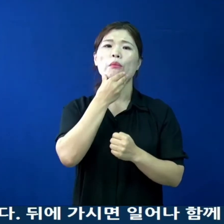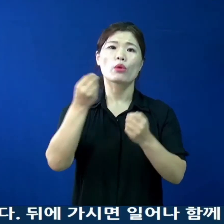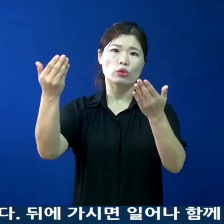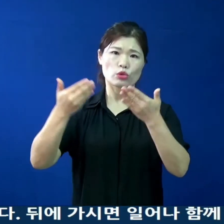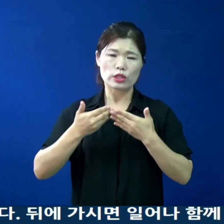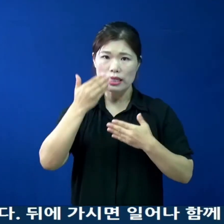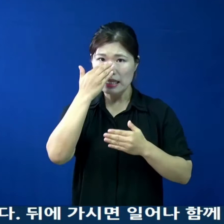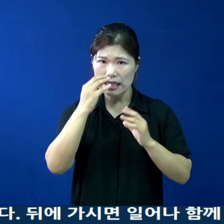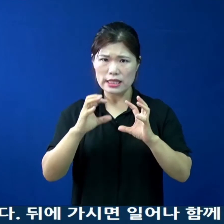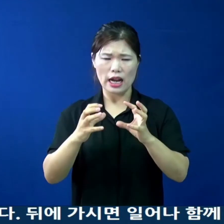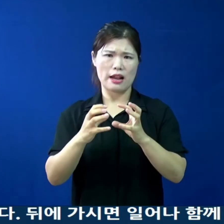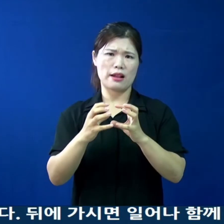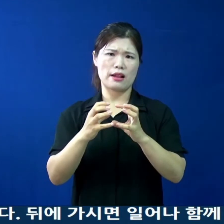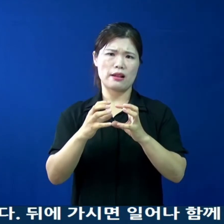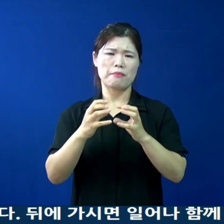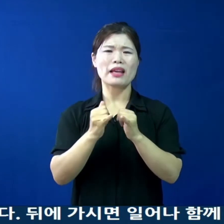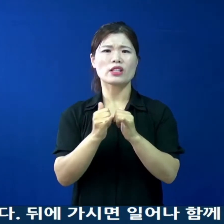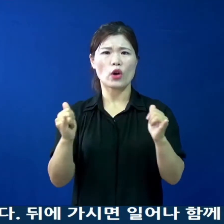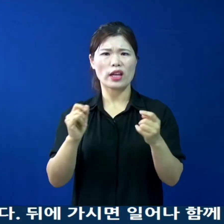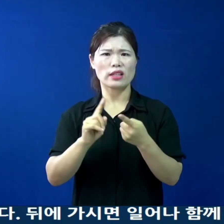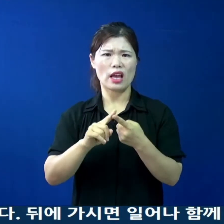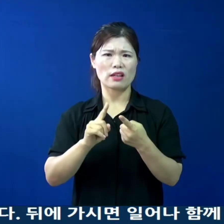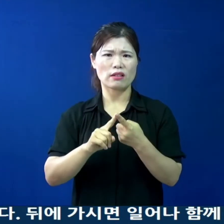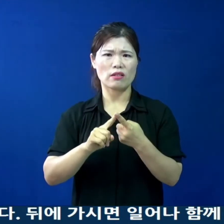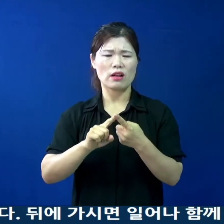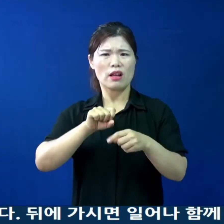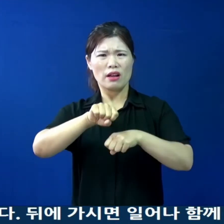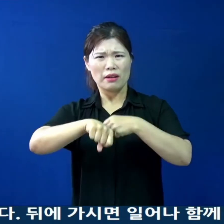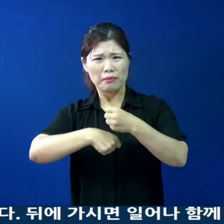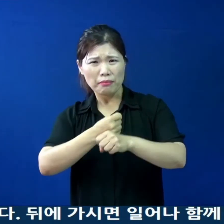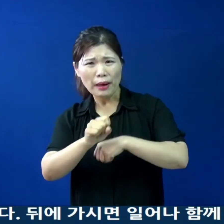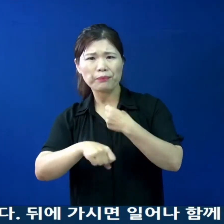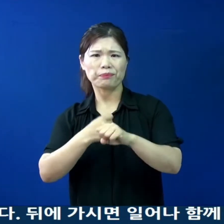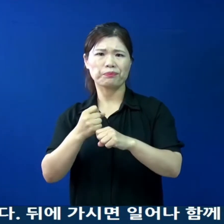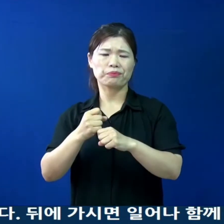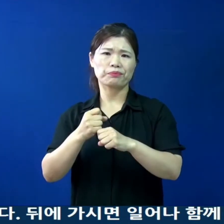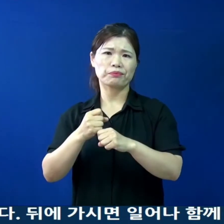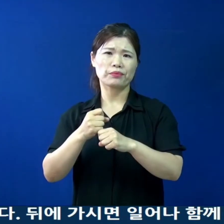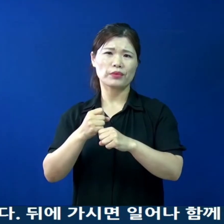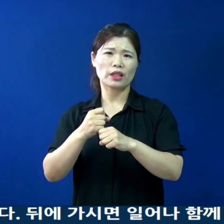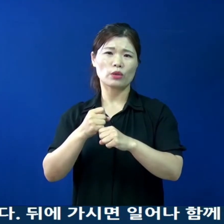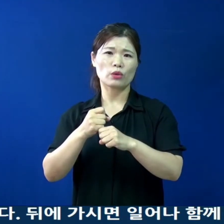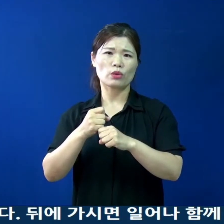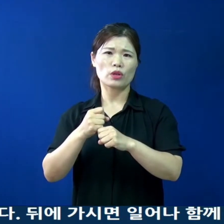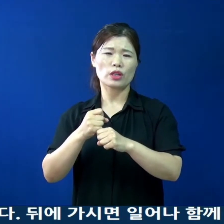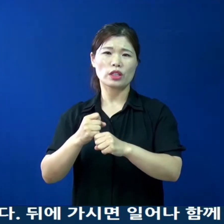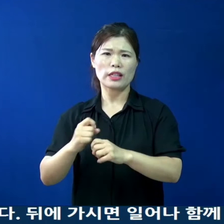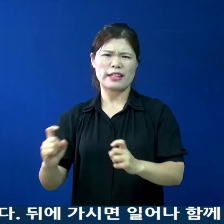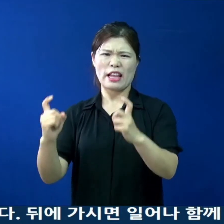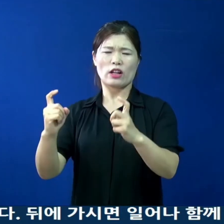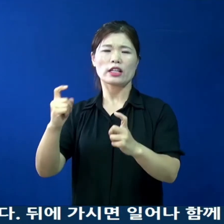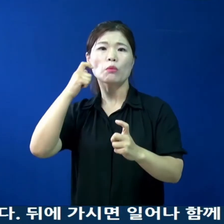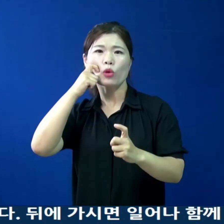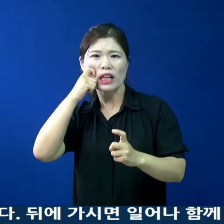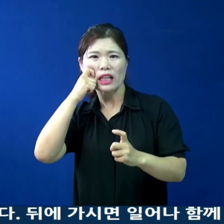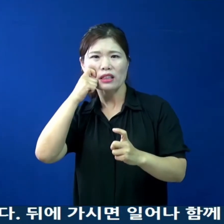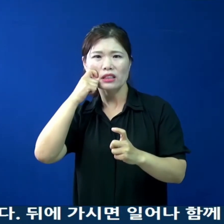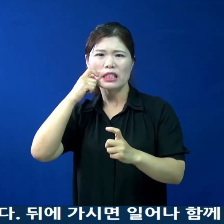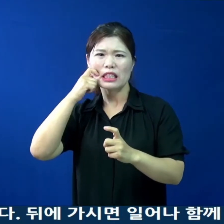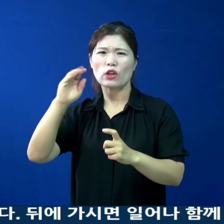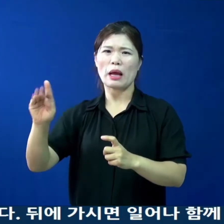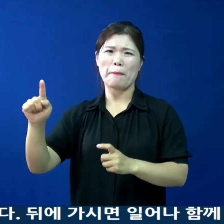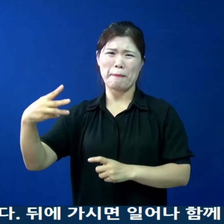마음대로 대적할 수 없다는 것을 모압 왕 발락에게 깨닫게 하시려는 것입니다. 결국